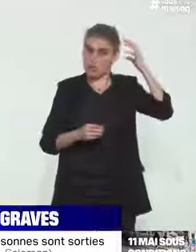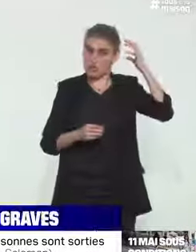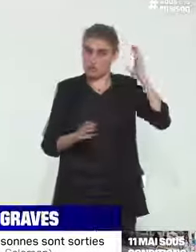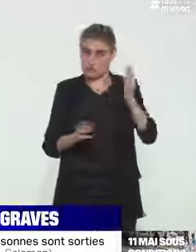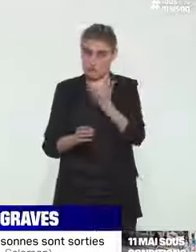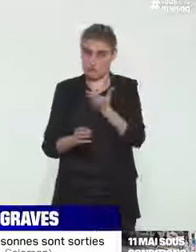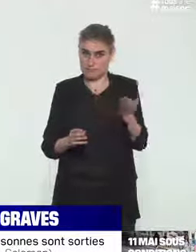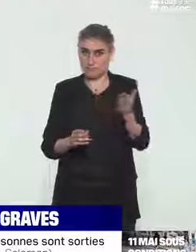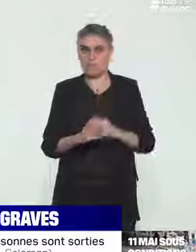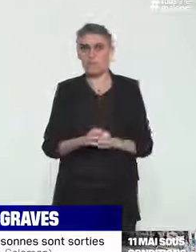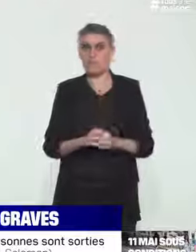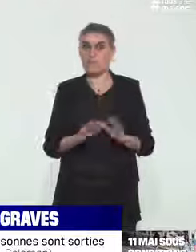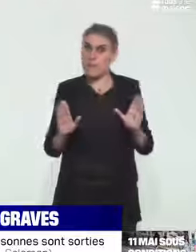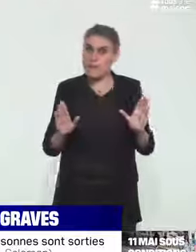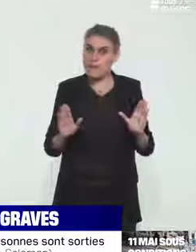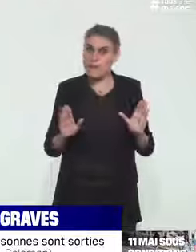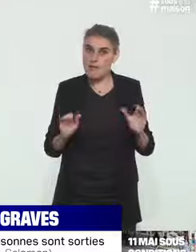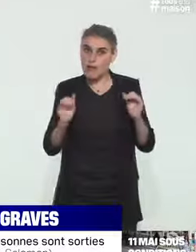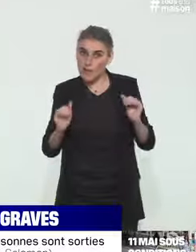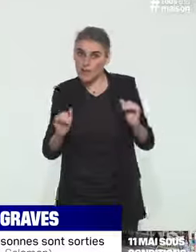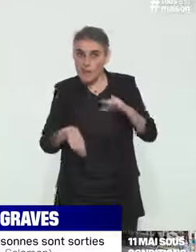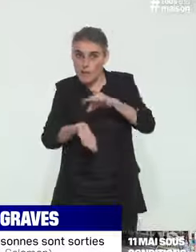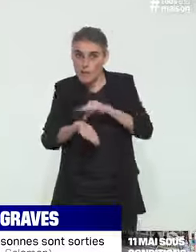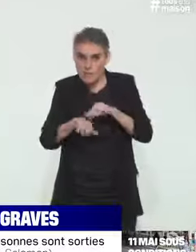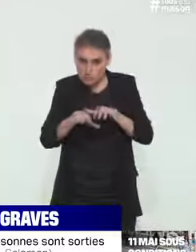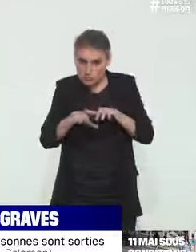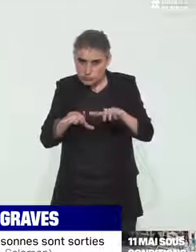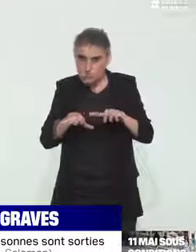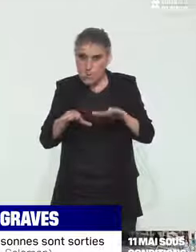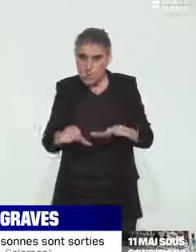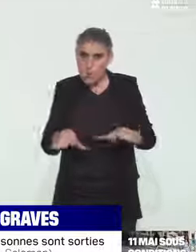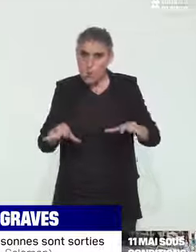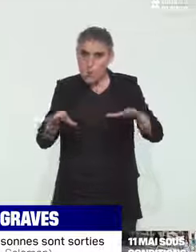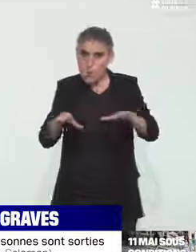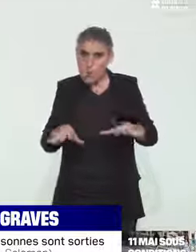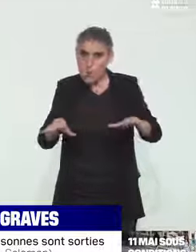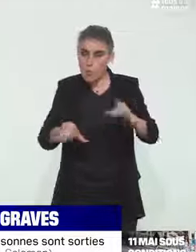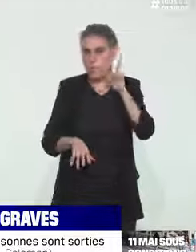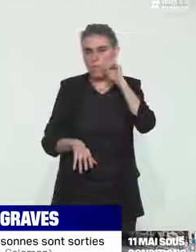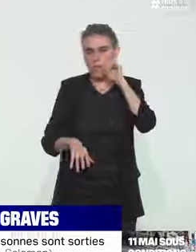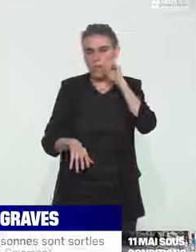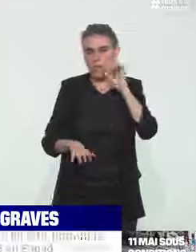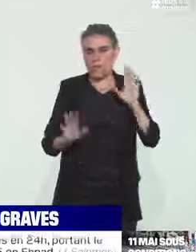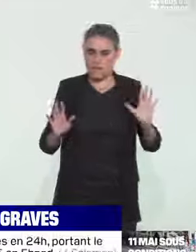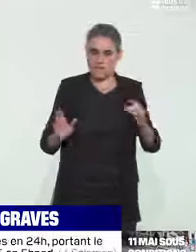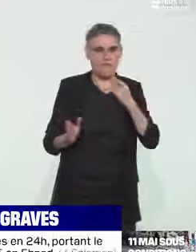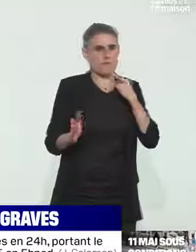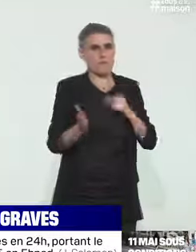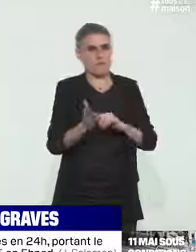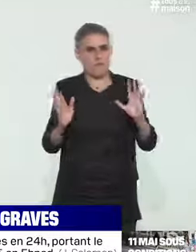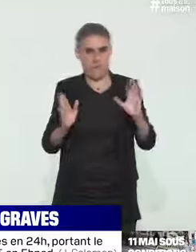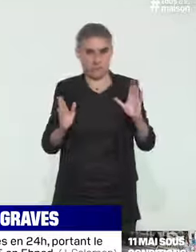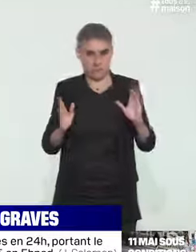notre carte de synthèse, alors que l'activité épidémique y est faible. Cela est lié au fait que nous privilégions une approche